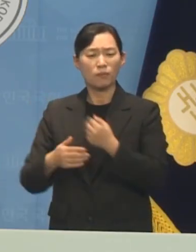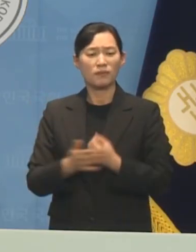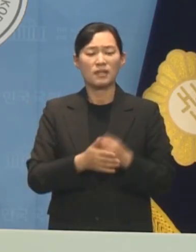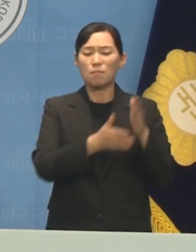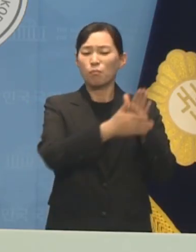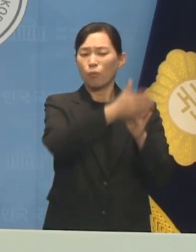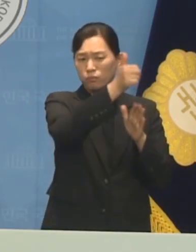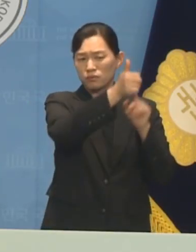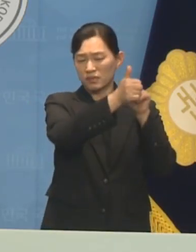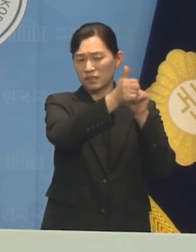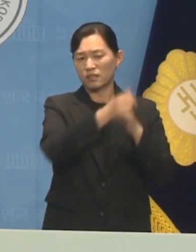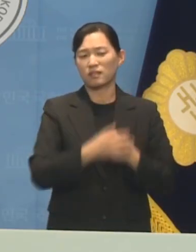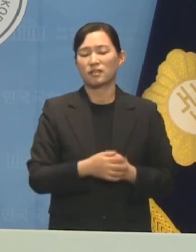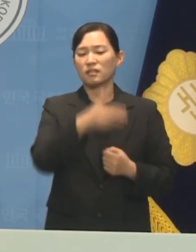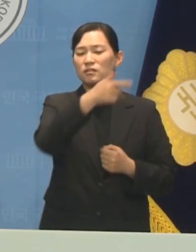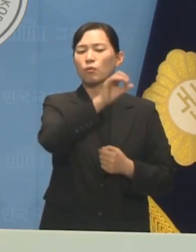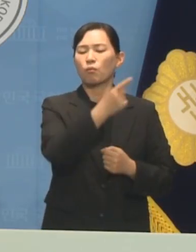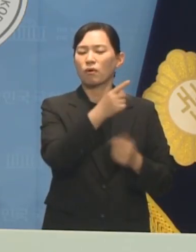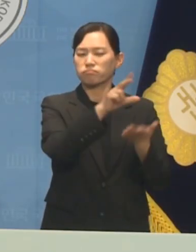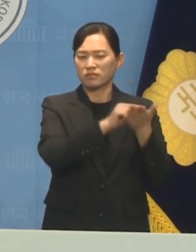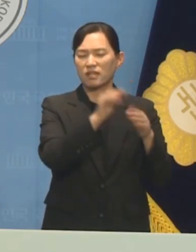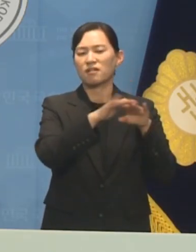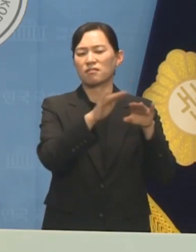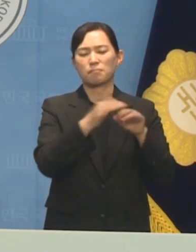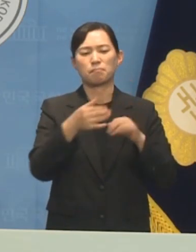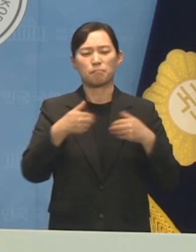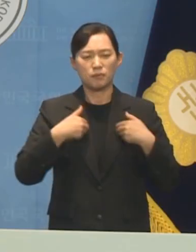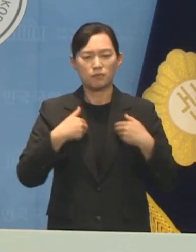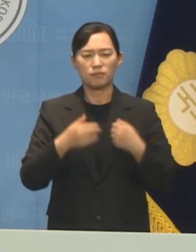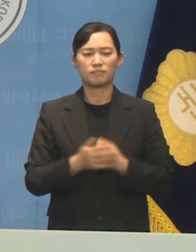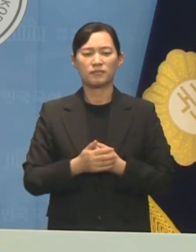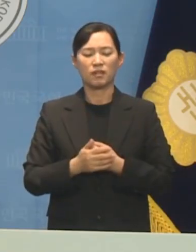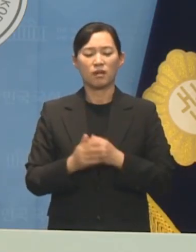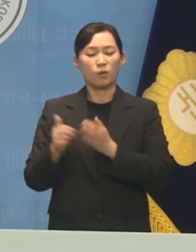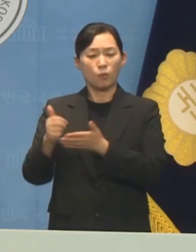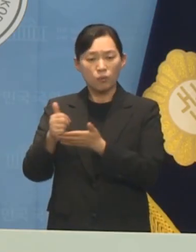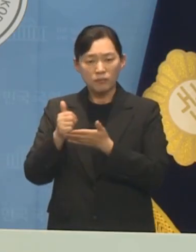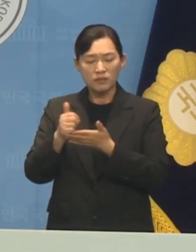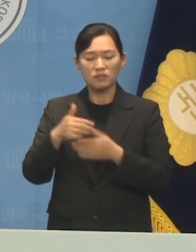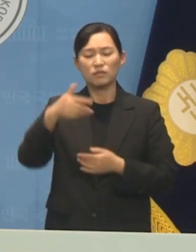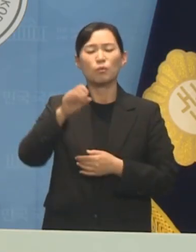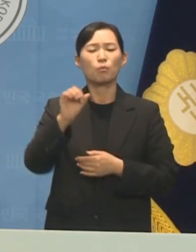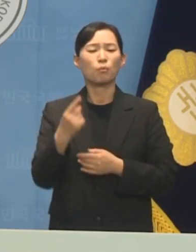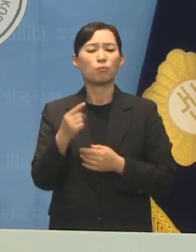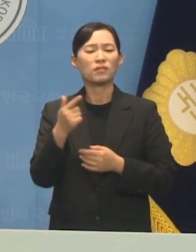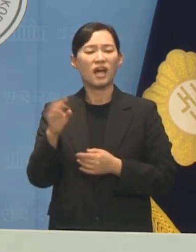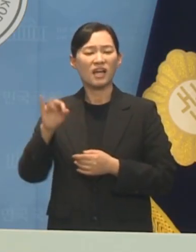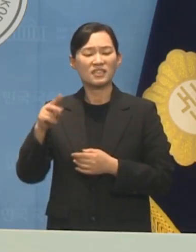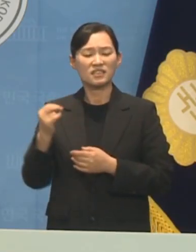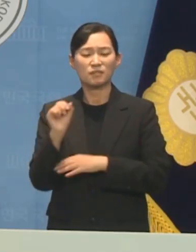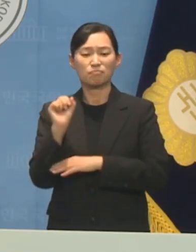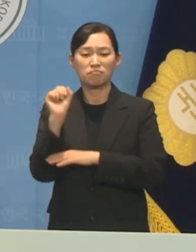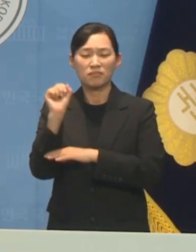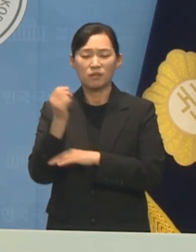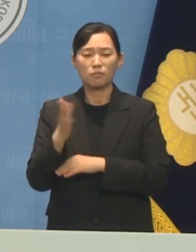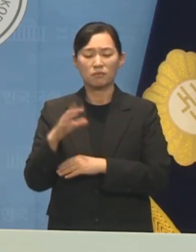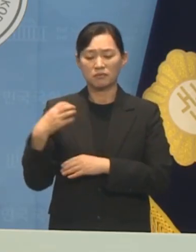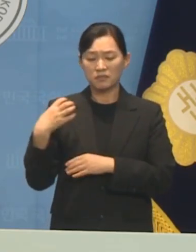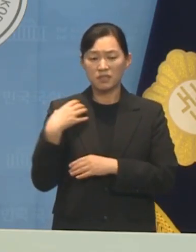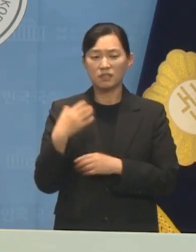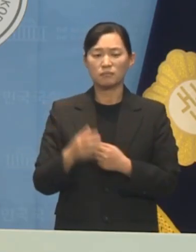원청인 청원아이스가 문제를 해결해야 됩니다. 고객 앞에는 청원아이스 얼굴을 내세우고 책임